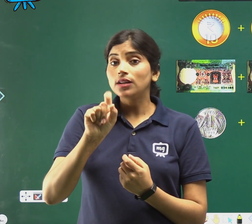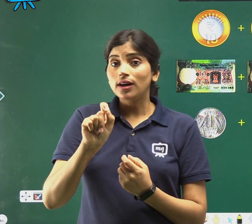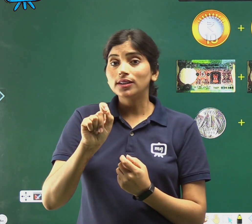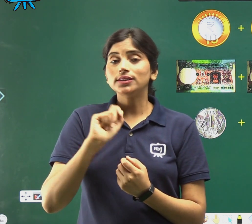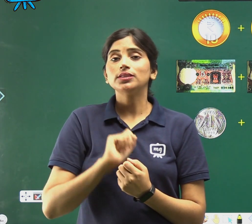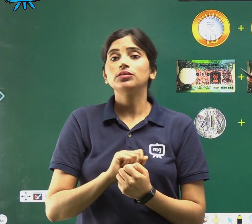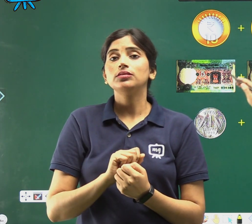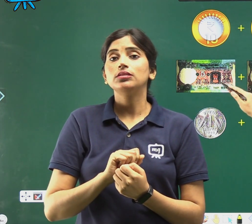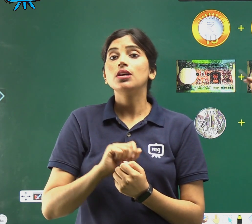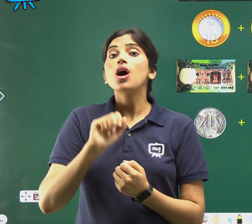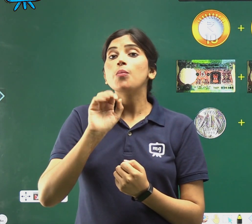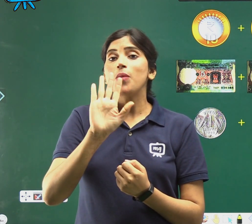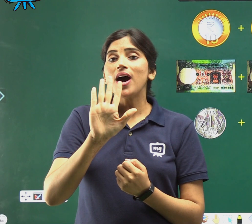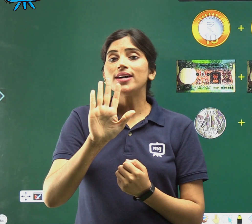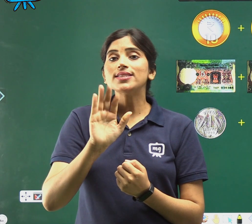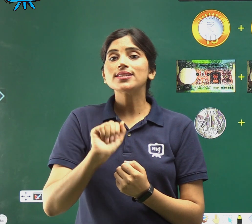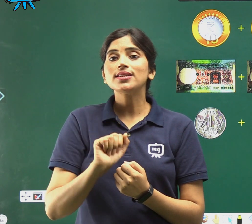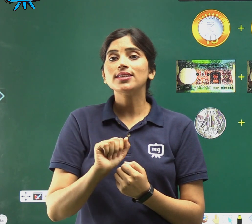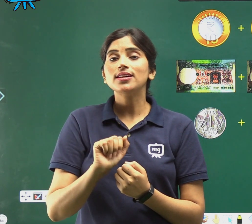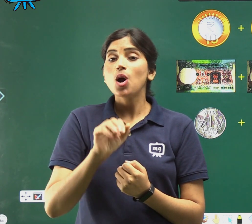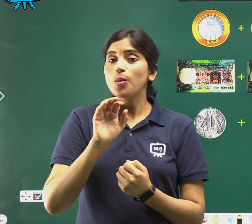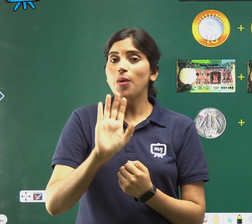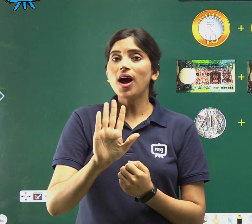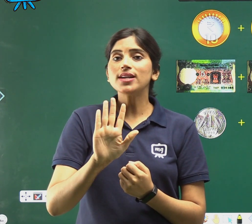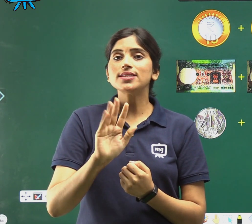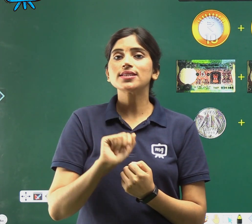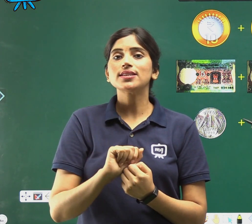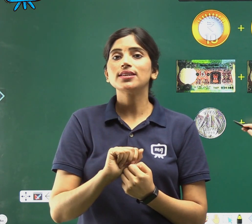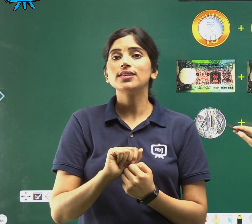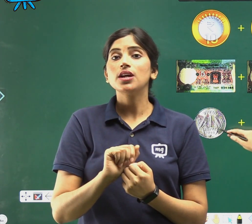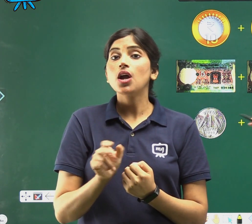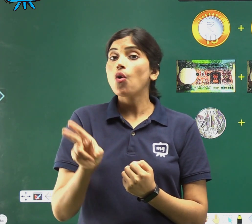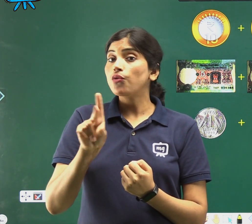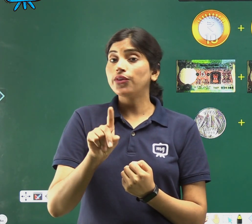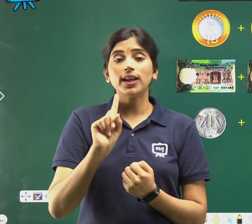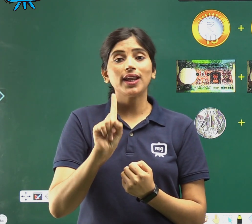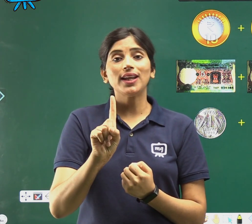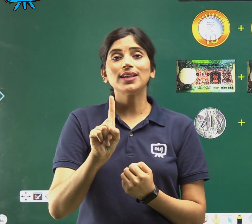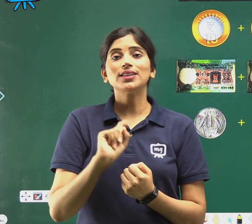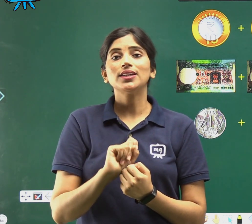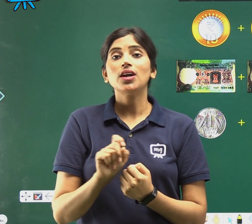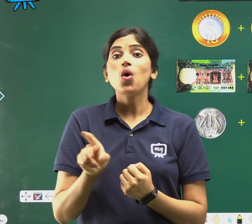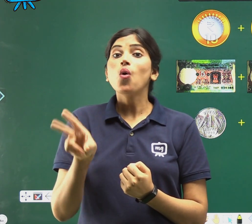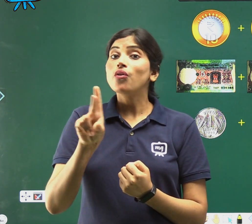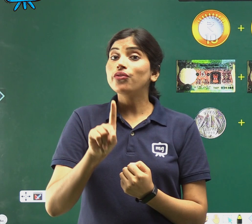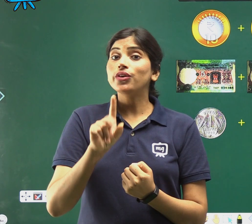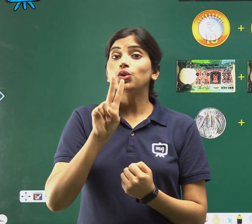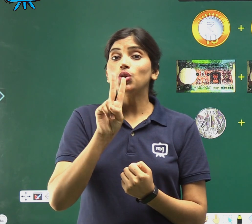10, 5 5, फिर 1, फिर